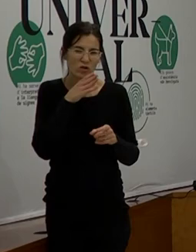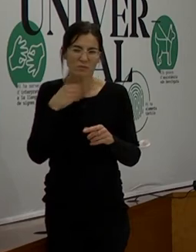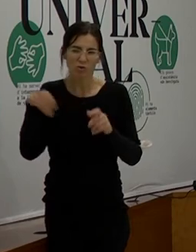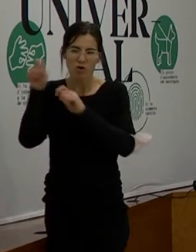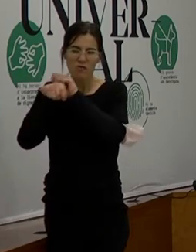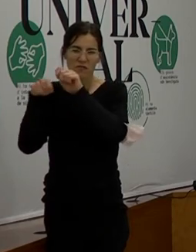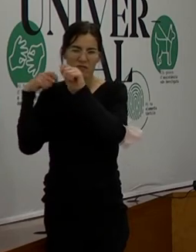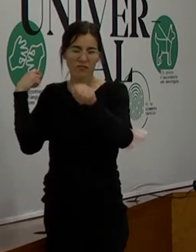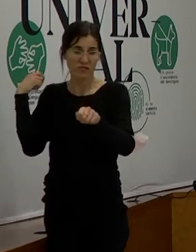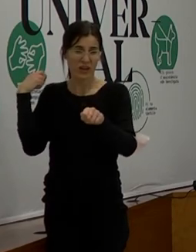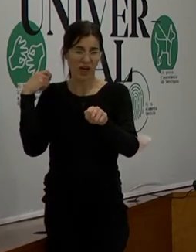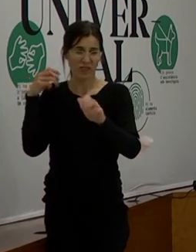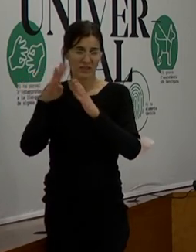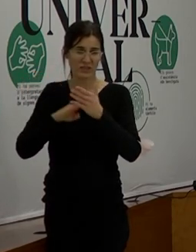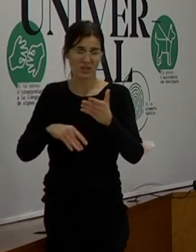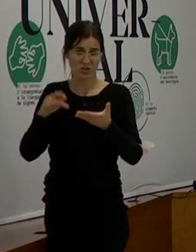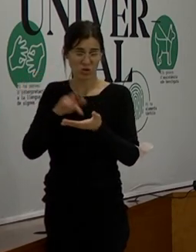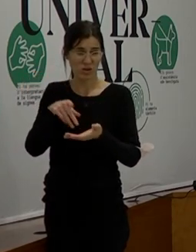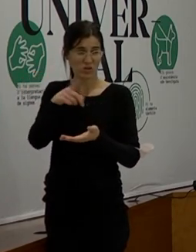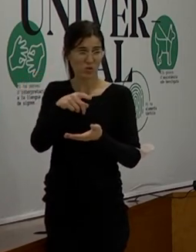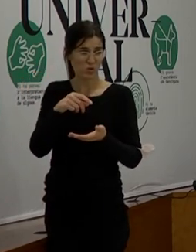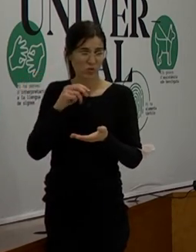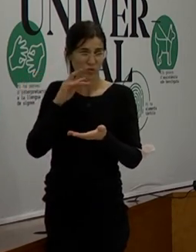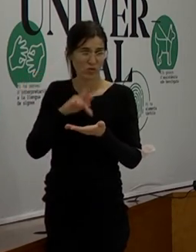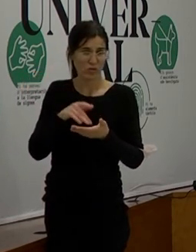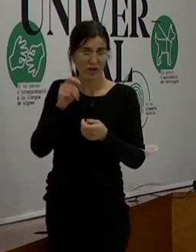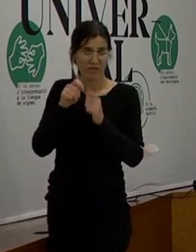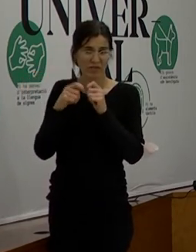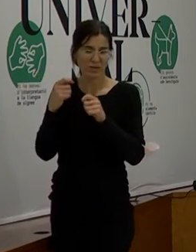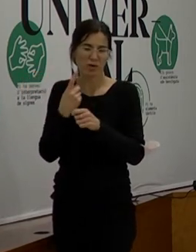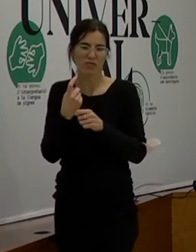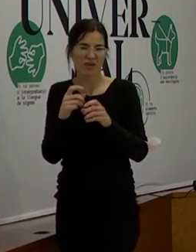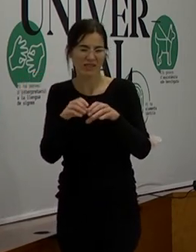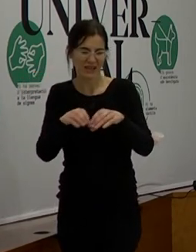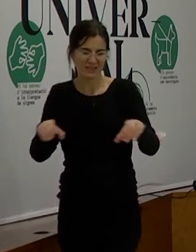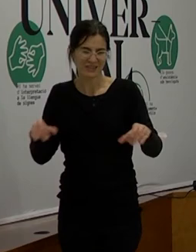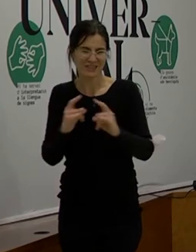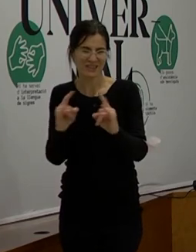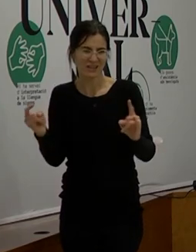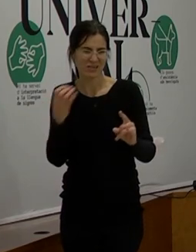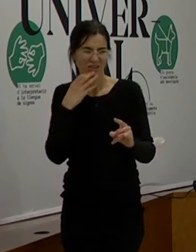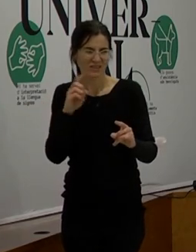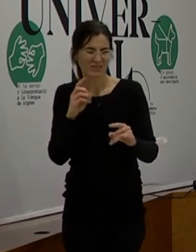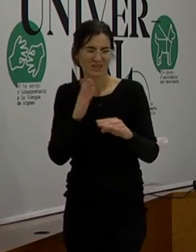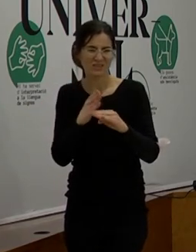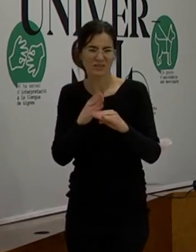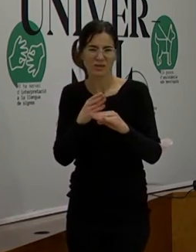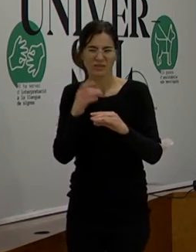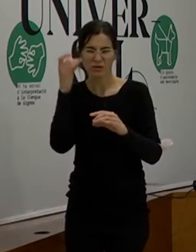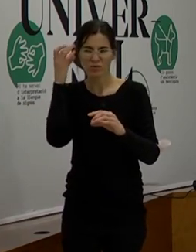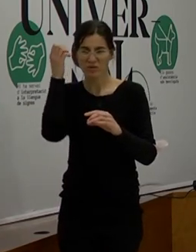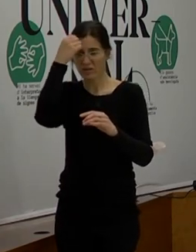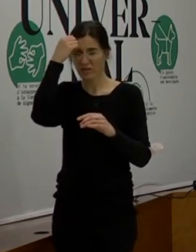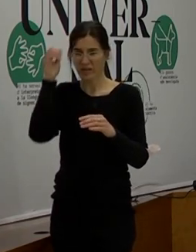Barcelona. Quan vagis a la Fira, el que passa és que falten jardineres, però si no sempre hi ha un imbècil que i se metió dentro,